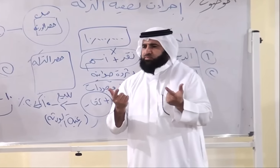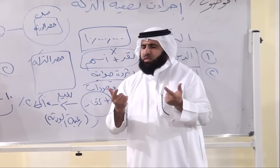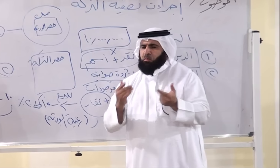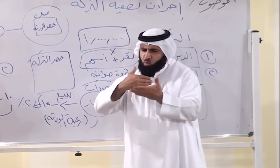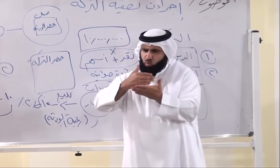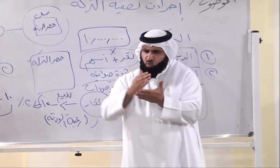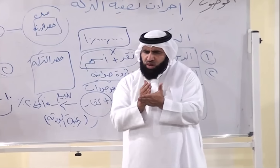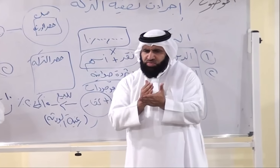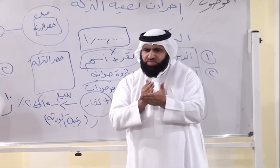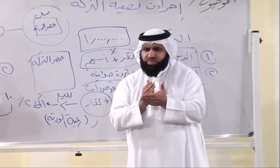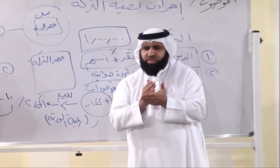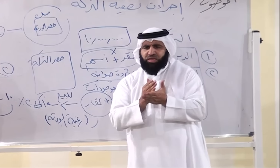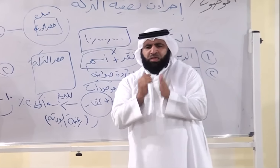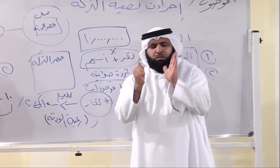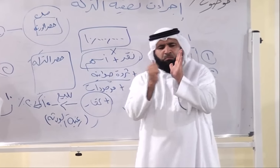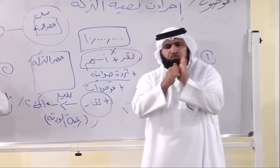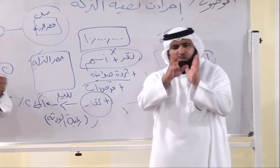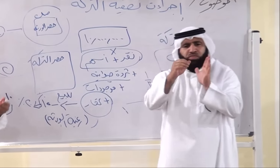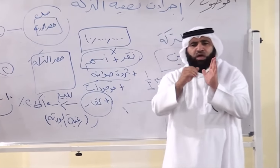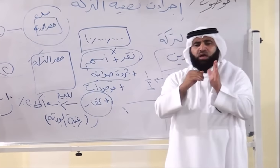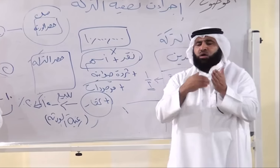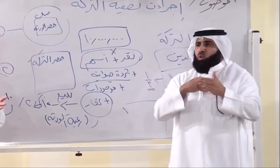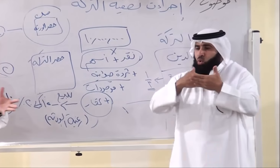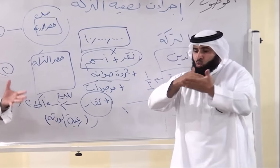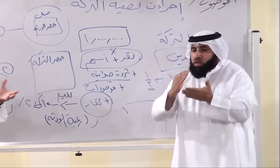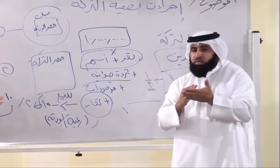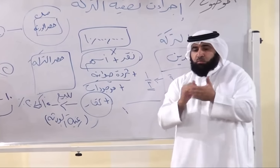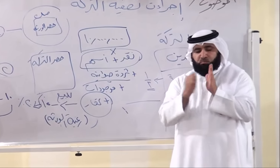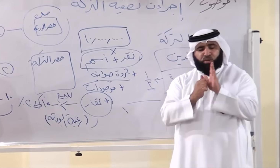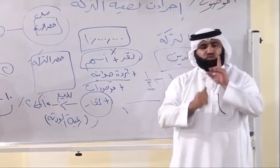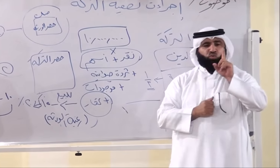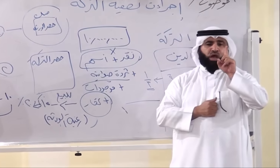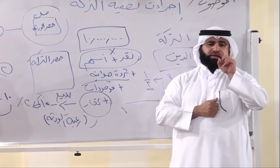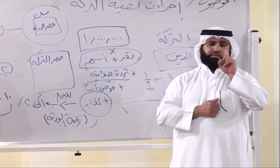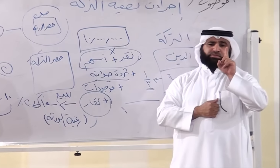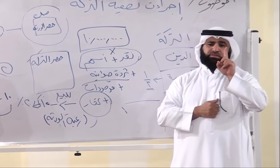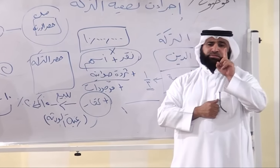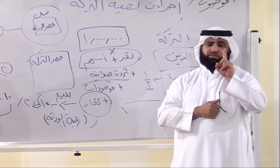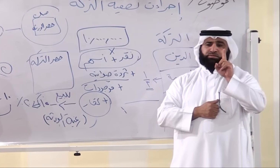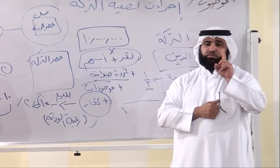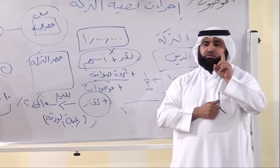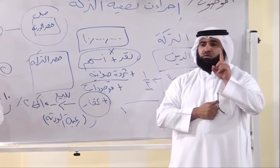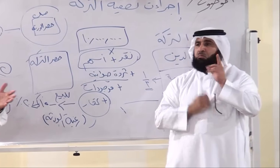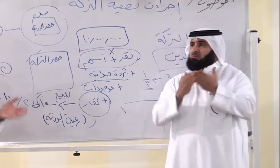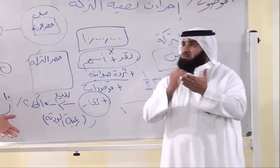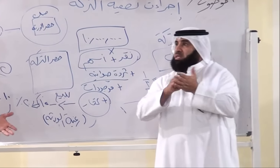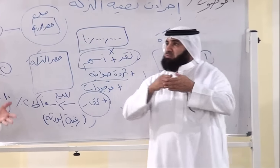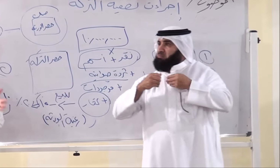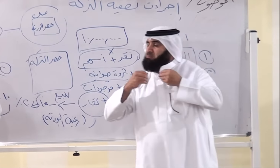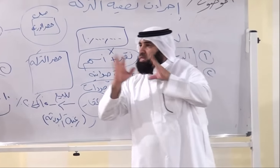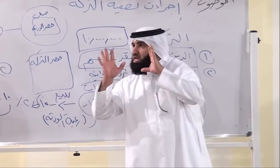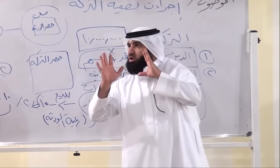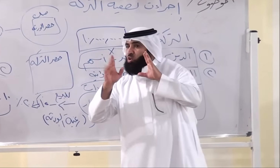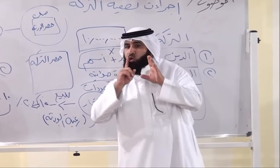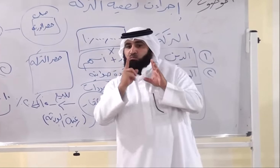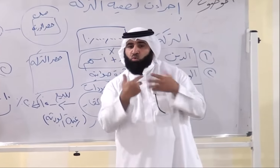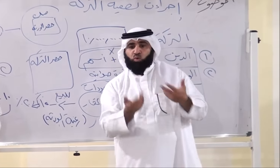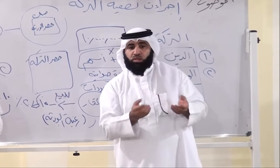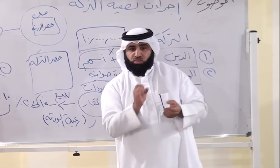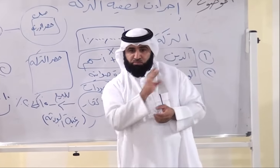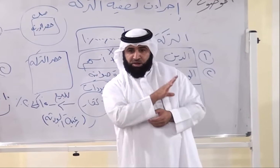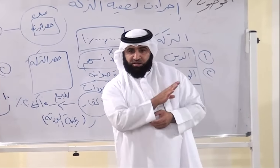ورثة وما عندهم إلا بيت ولا كذا، لا بد أن تراعى مصالح الورثة. يعني لما تكون مثلا منازل يرغبون الورثة في